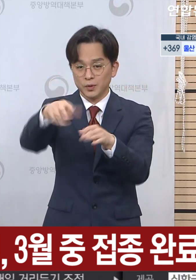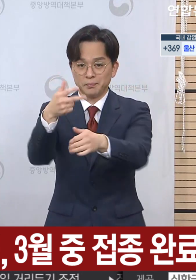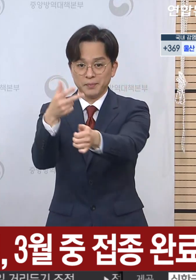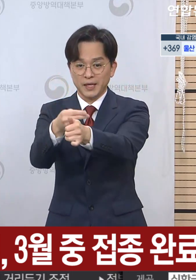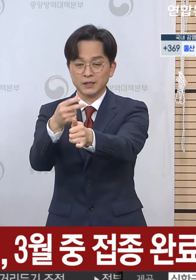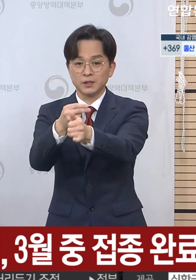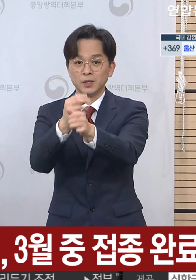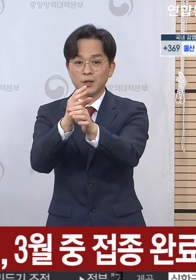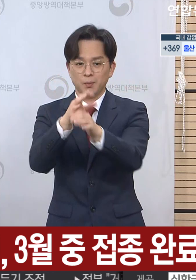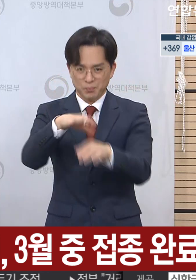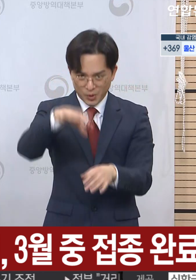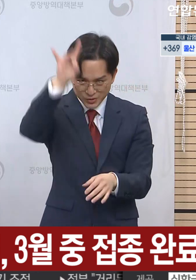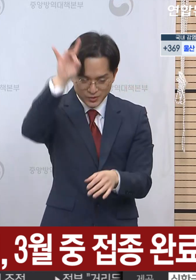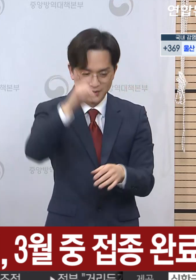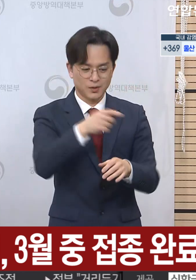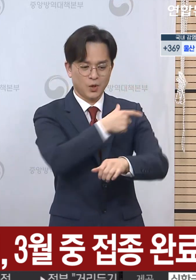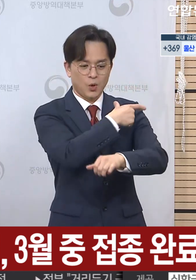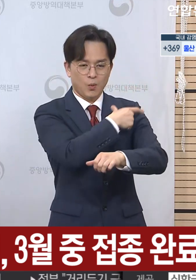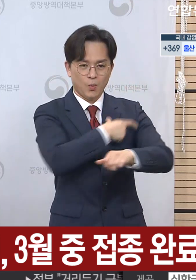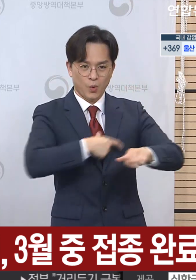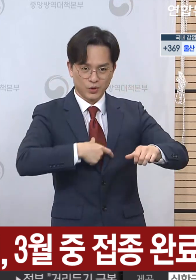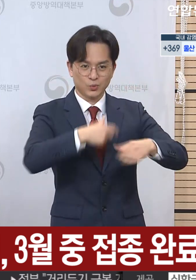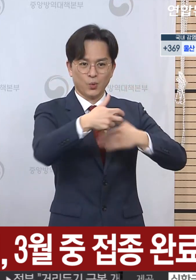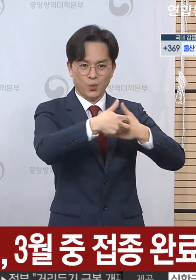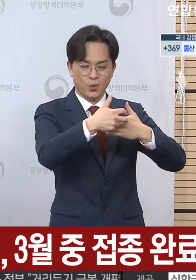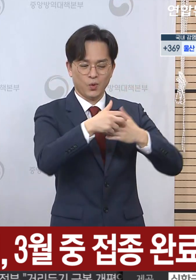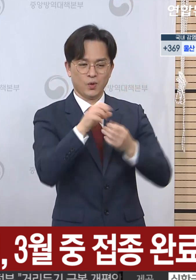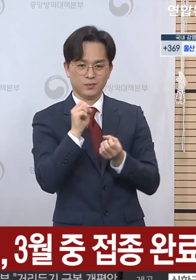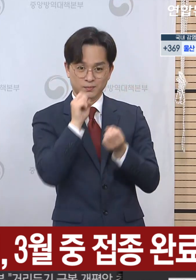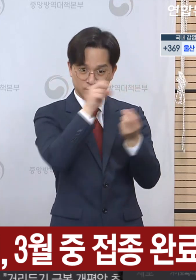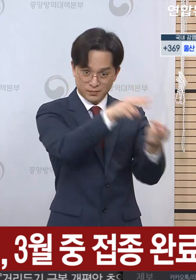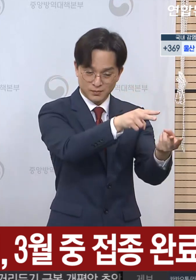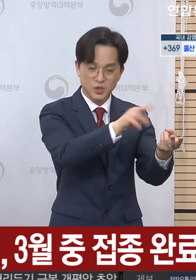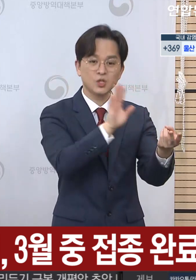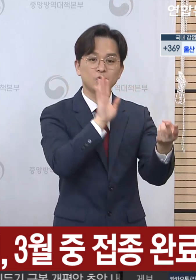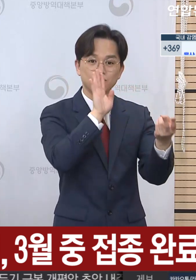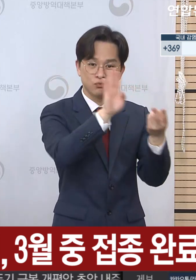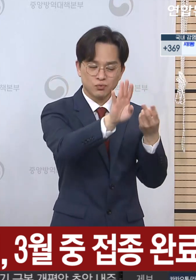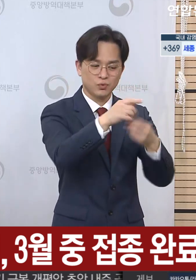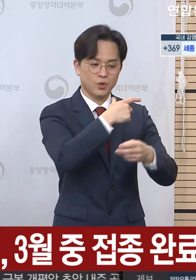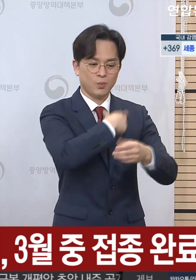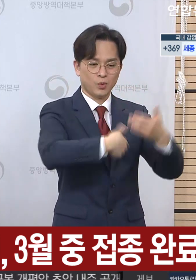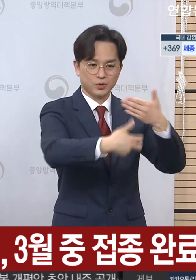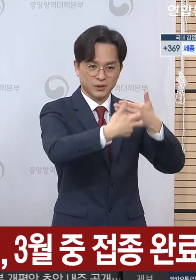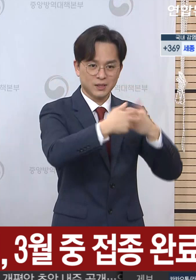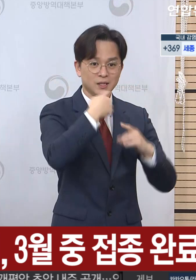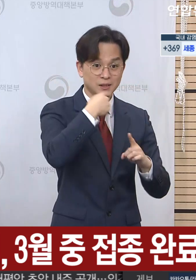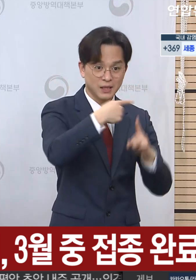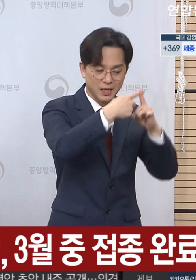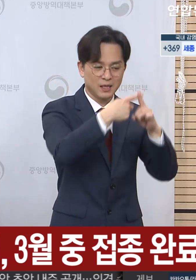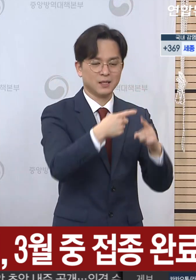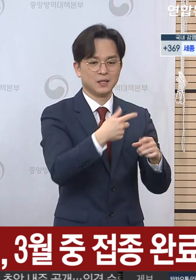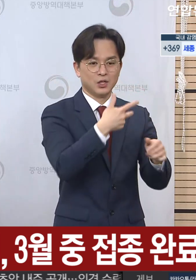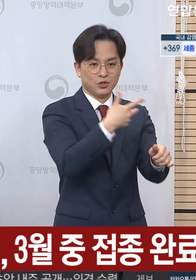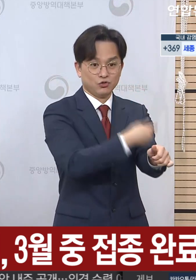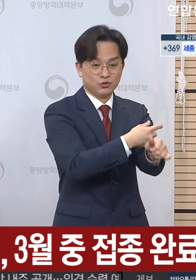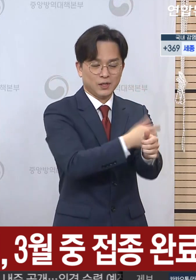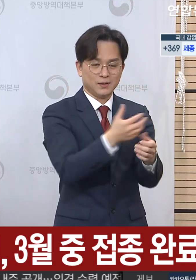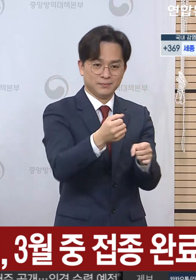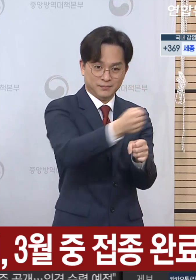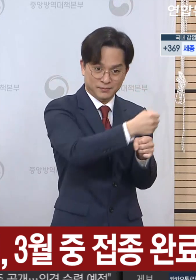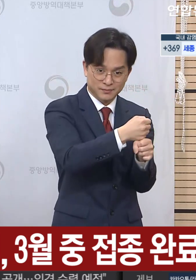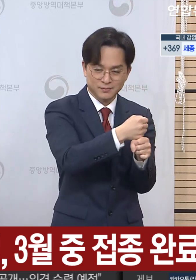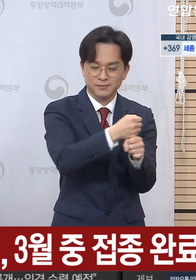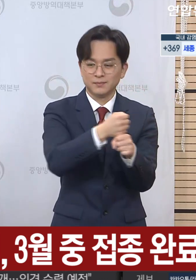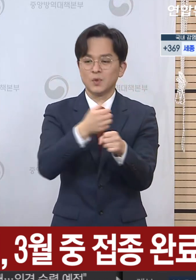우선 보건소로 배송되어 보관되었다가 보건소에서 백신을 가지고 시설로 방문하거나 대상자가